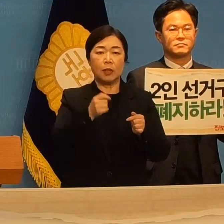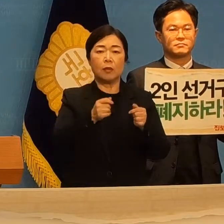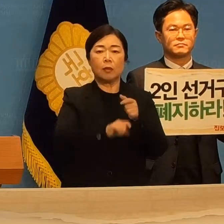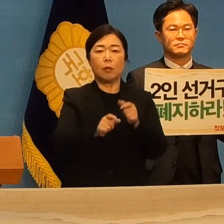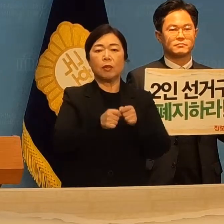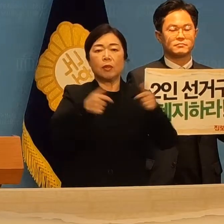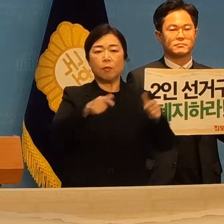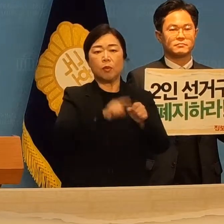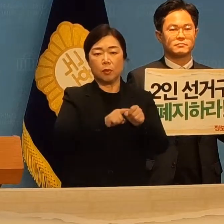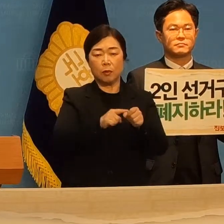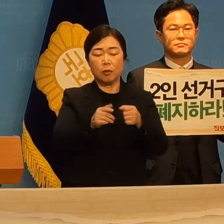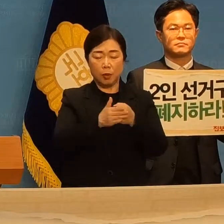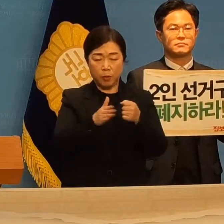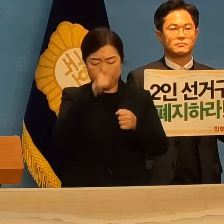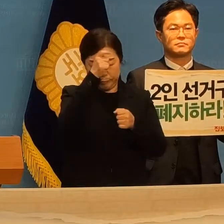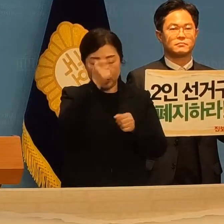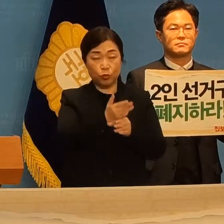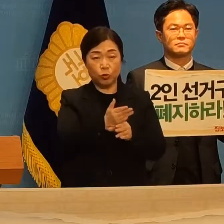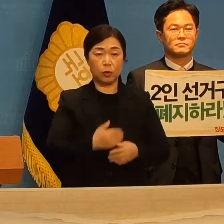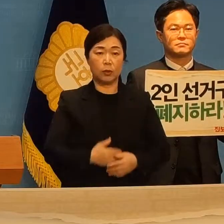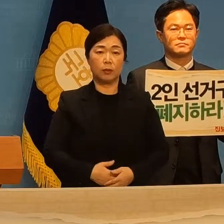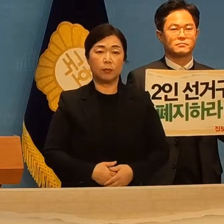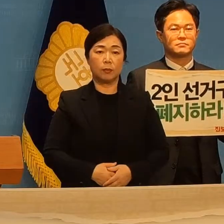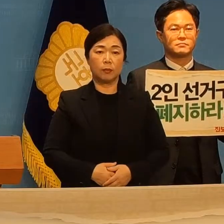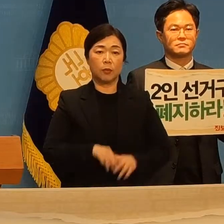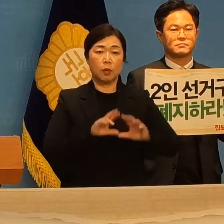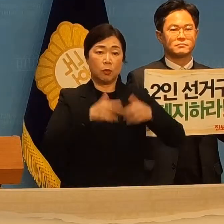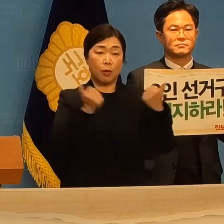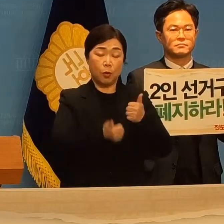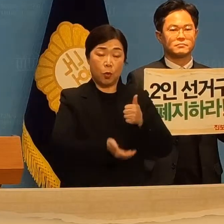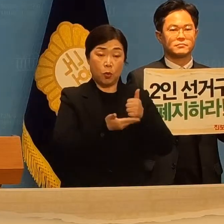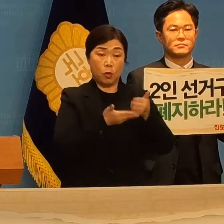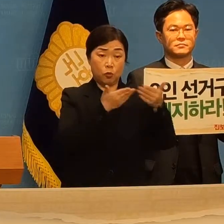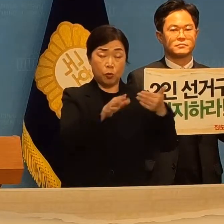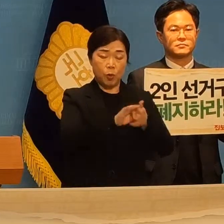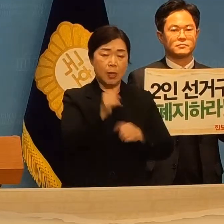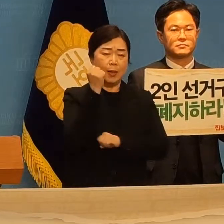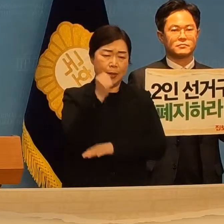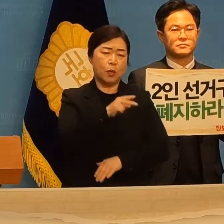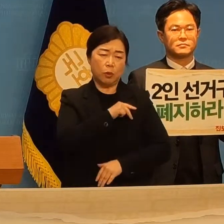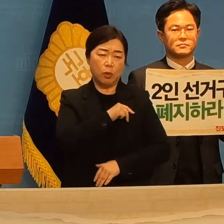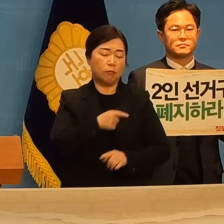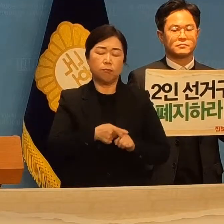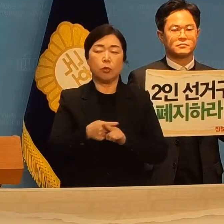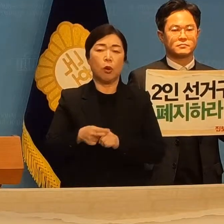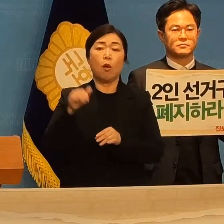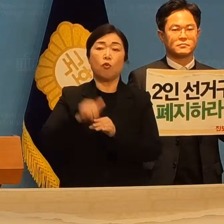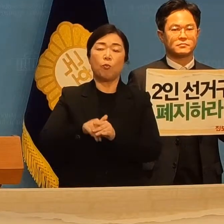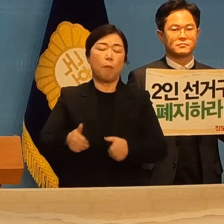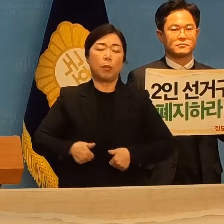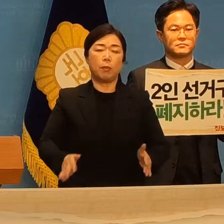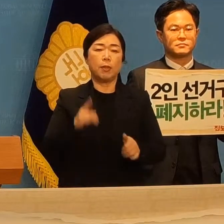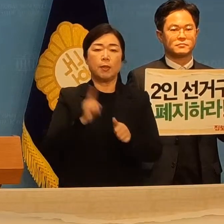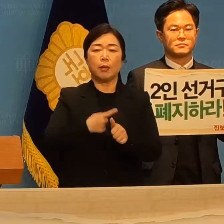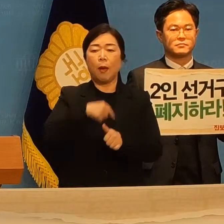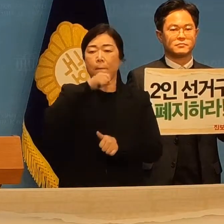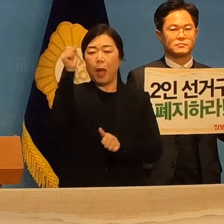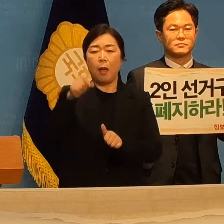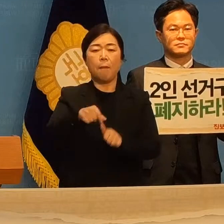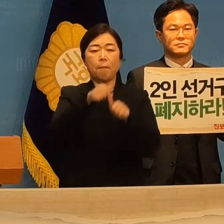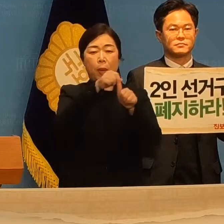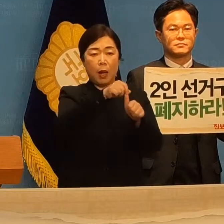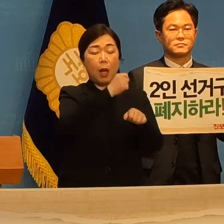하나입니다. 이는 국회의원이 공천만 하면 기초의원 정도는 무투표로도 당선되는